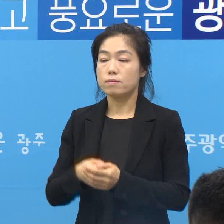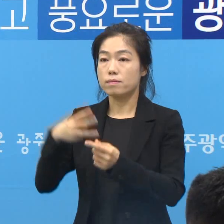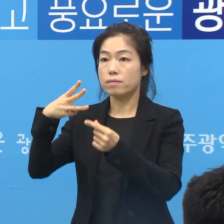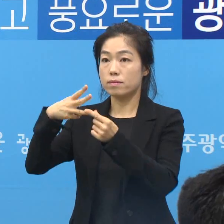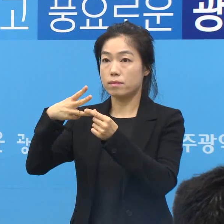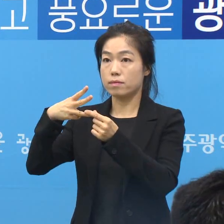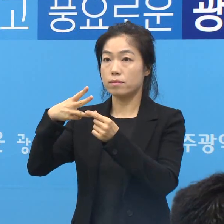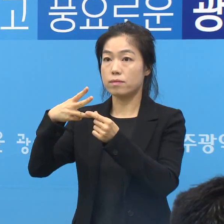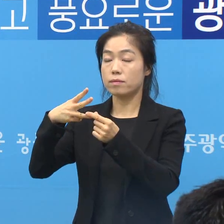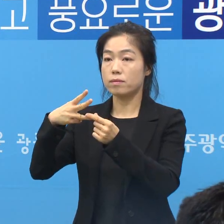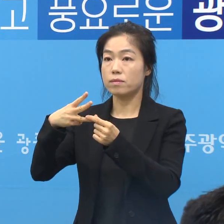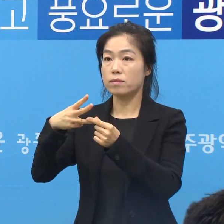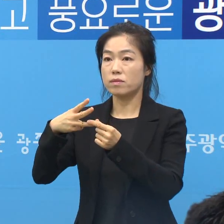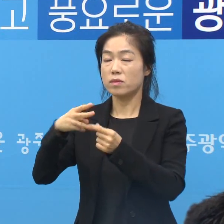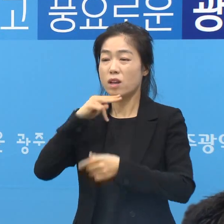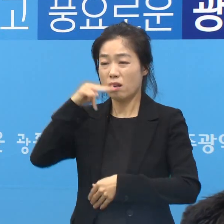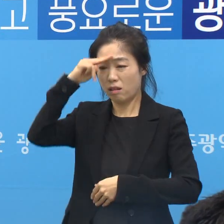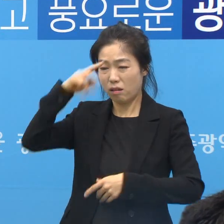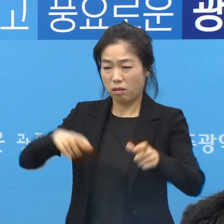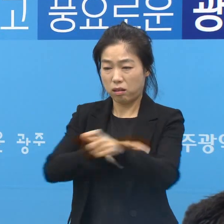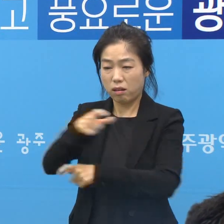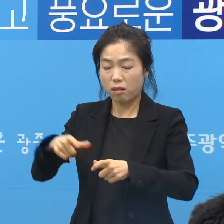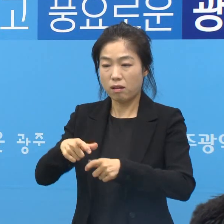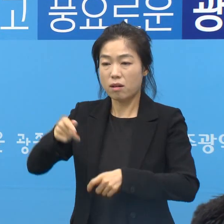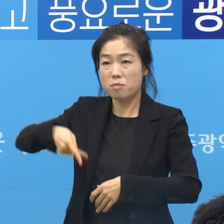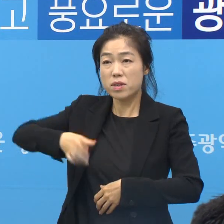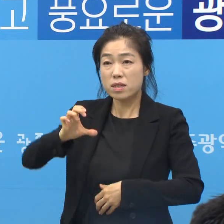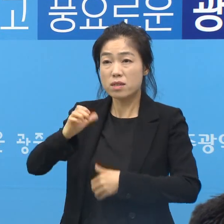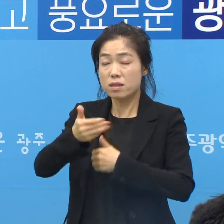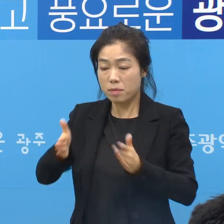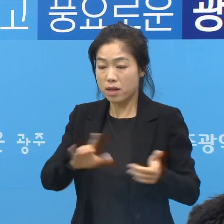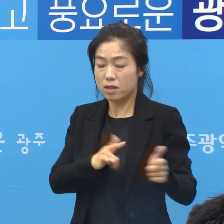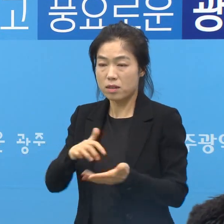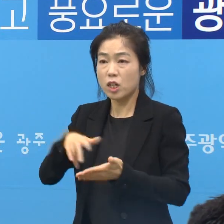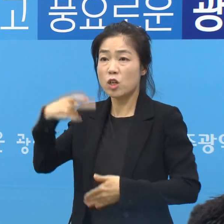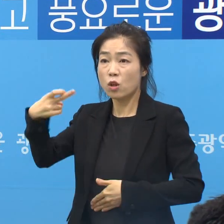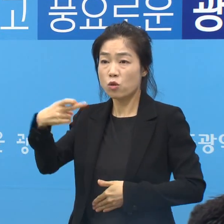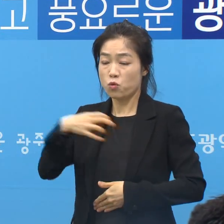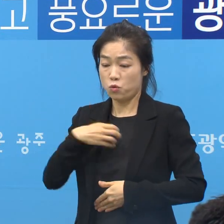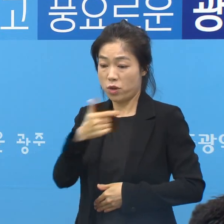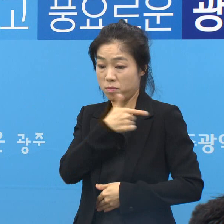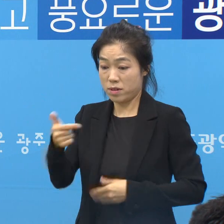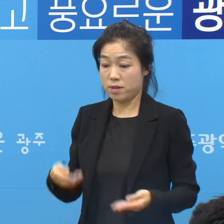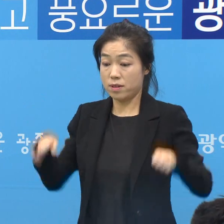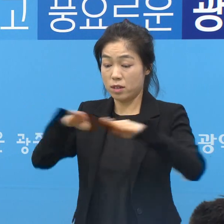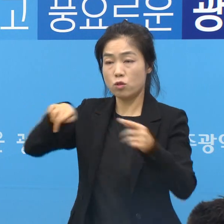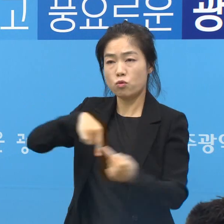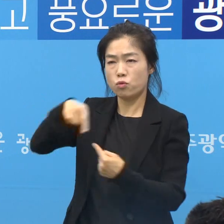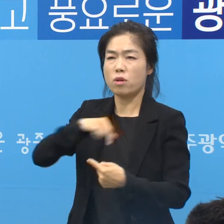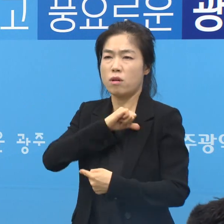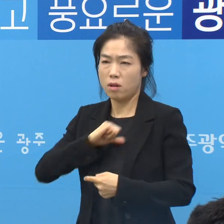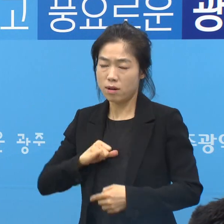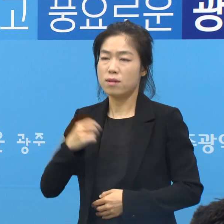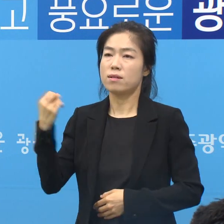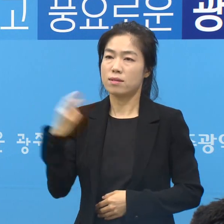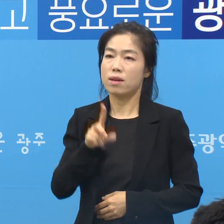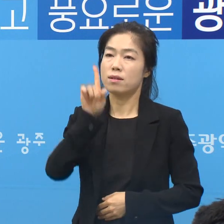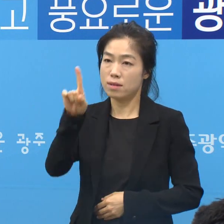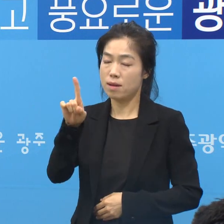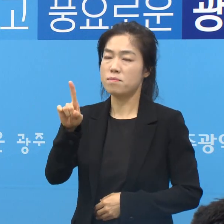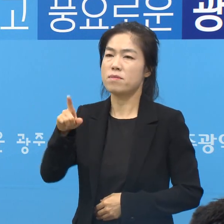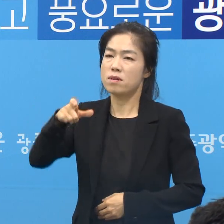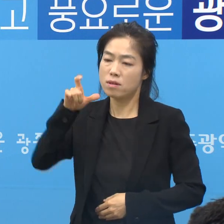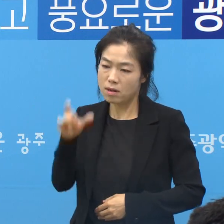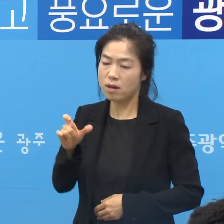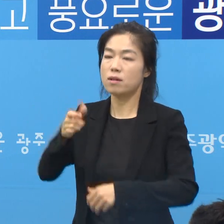셋째, 유흥업소, PC방 등 12개 고위험시설의 운영 자제를 다시 한번